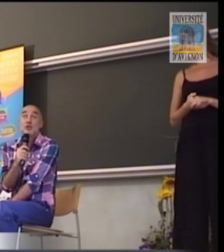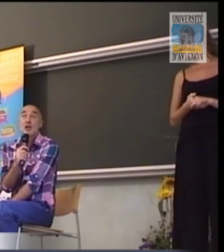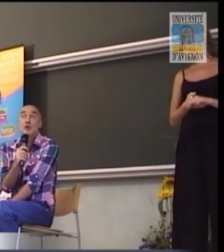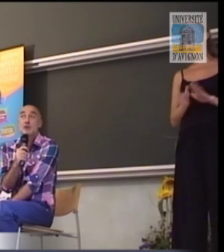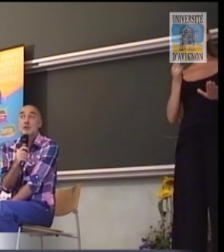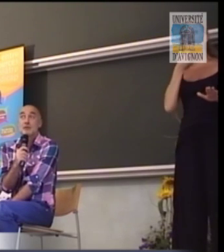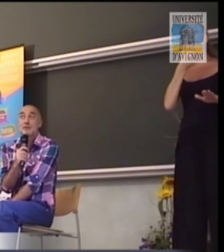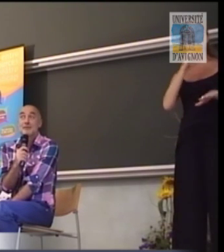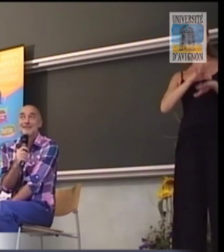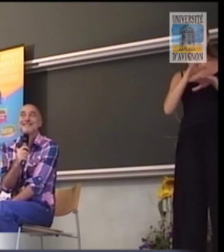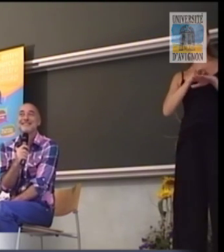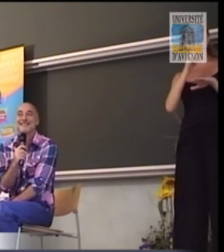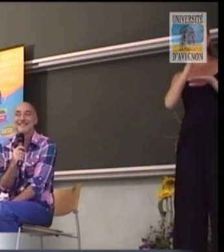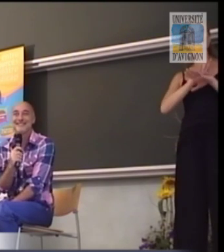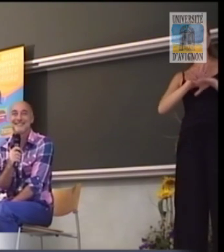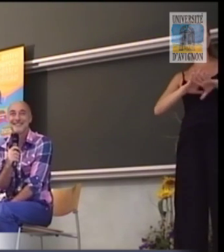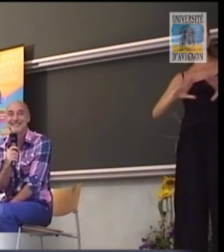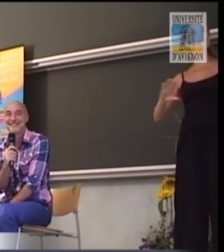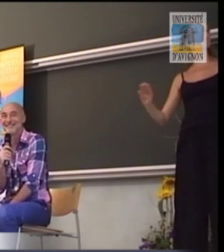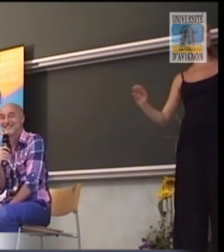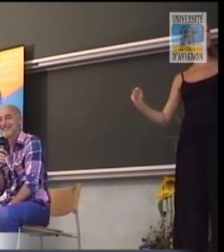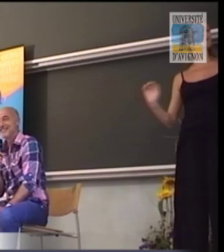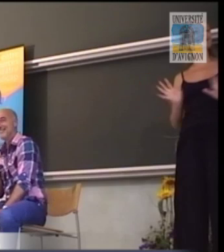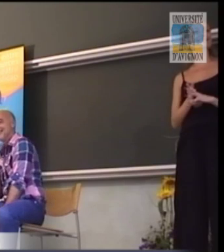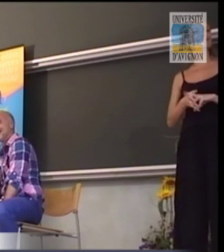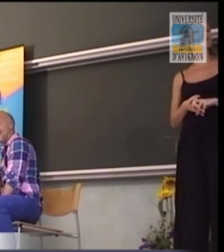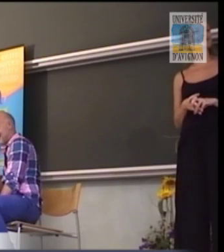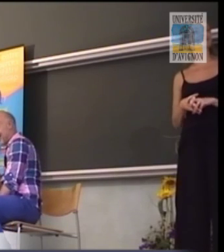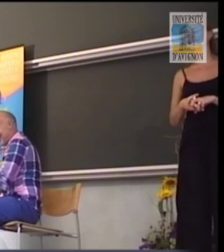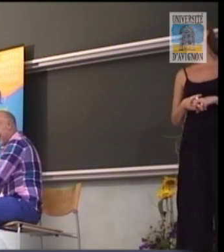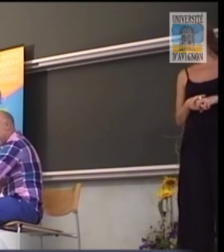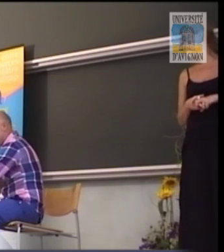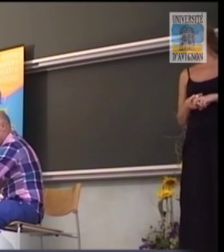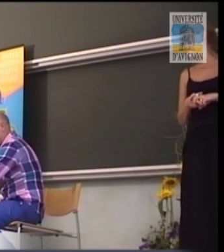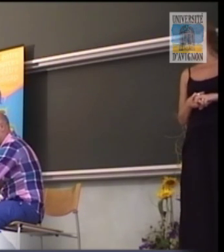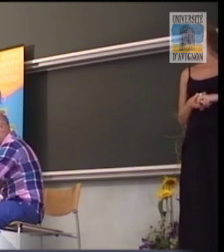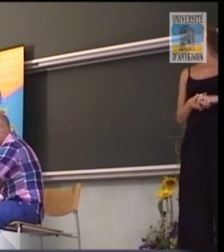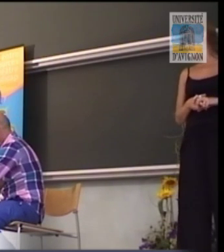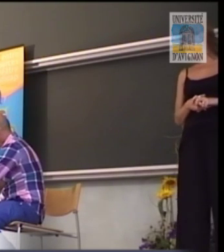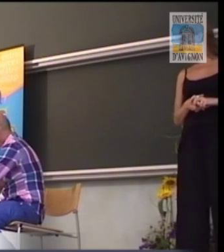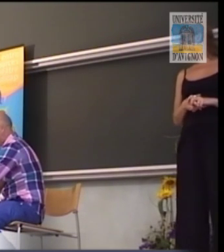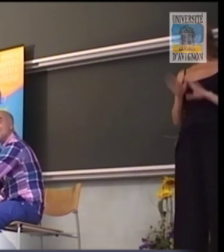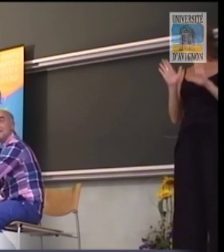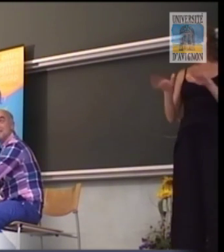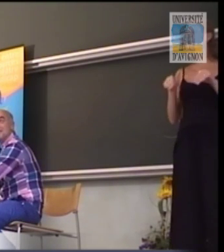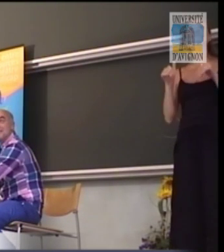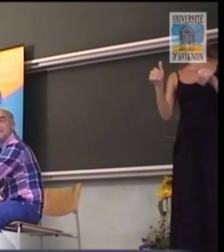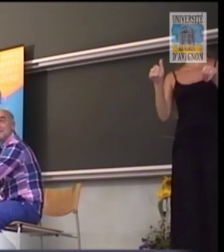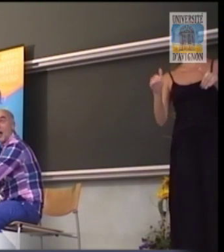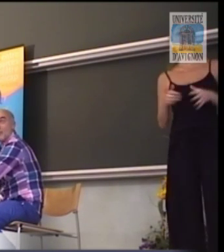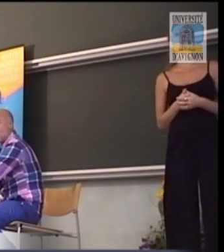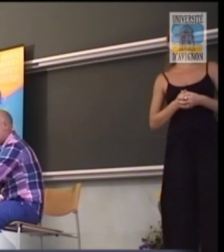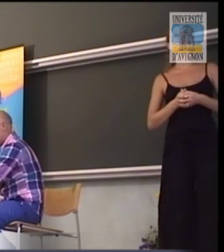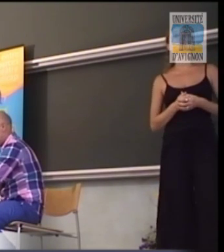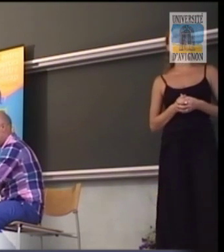Minute de silence. continue ?